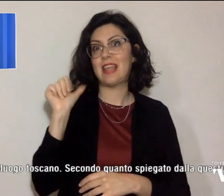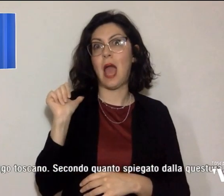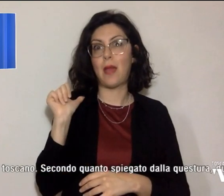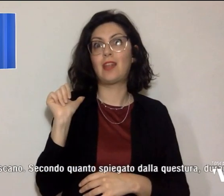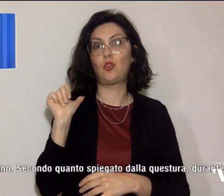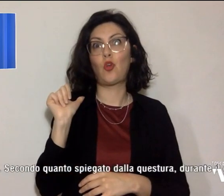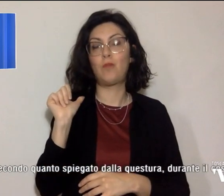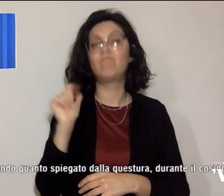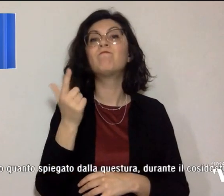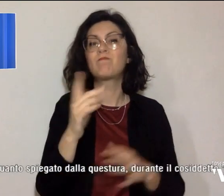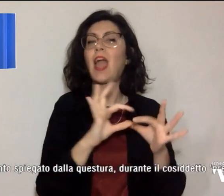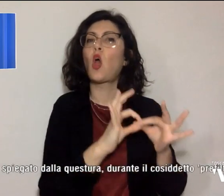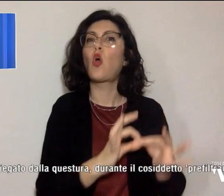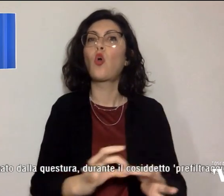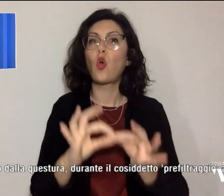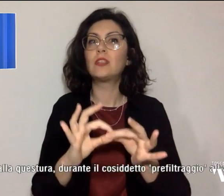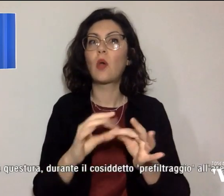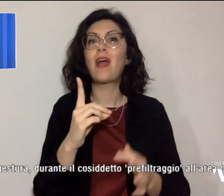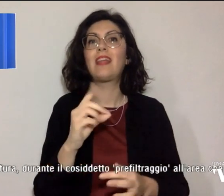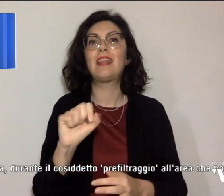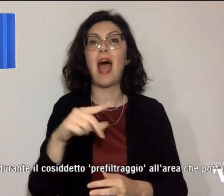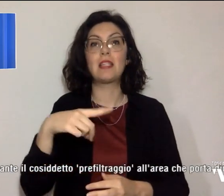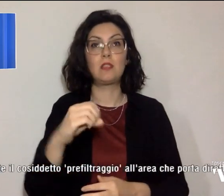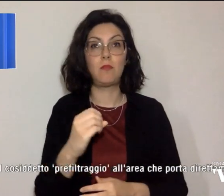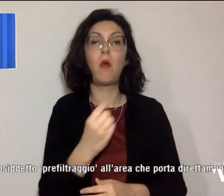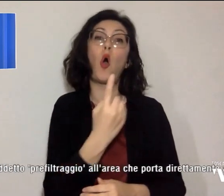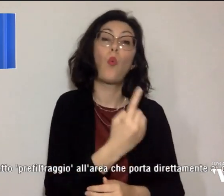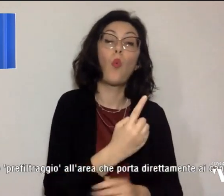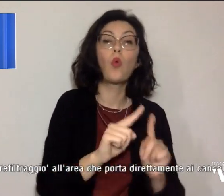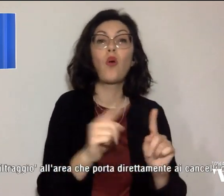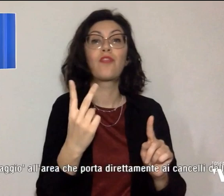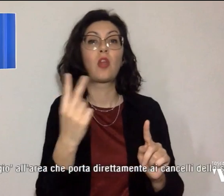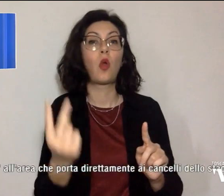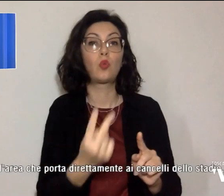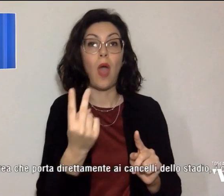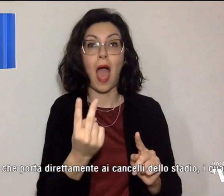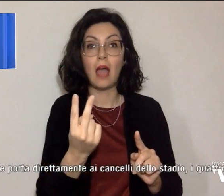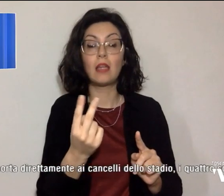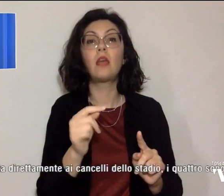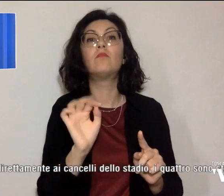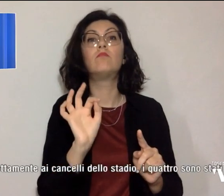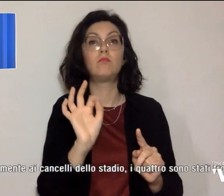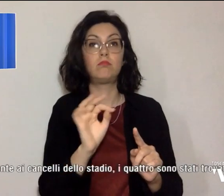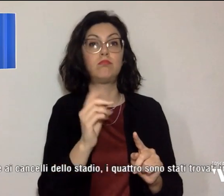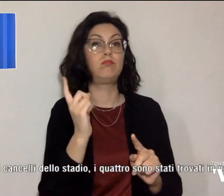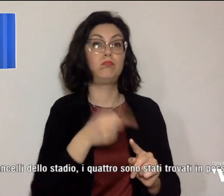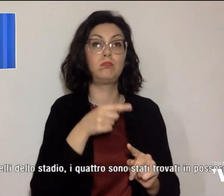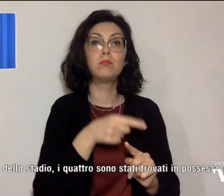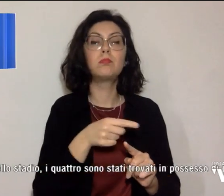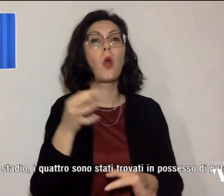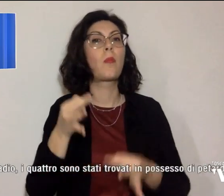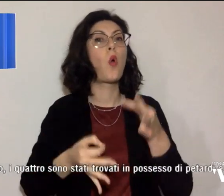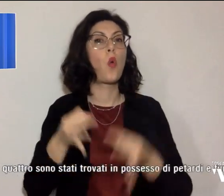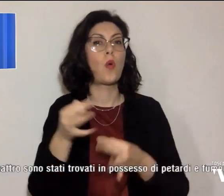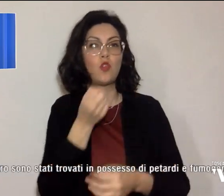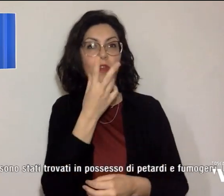conseguente DASPO, da uno a due anni emesso nei loro confronti dal questore di